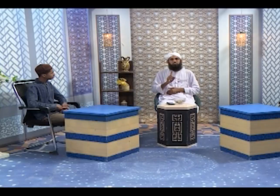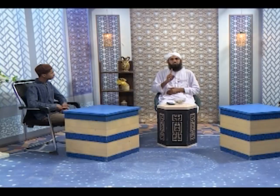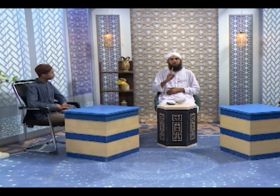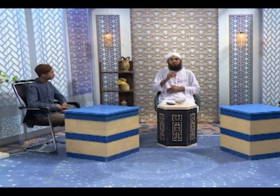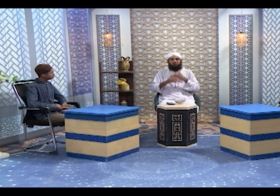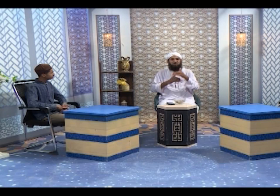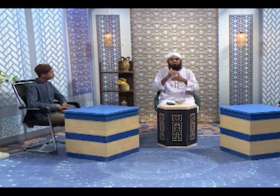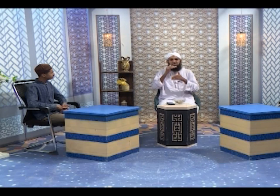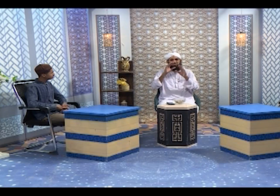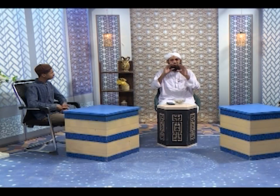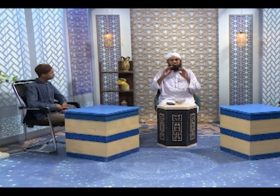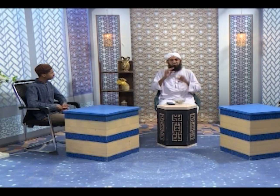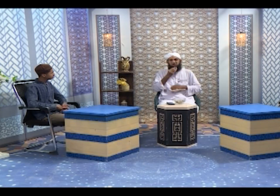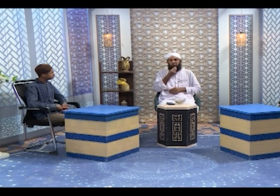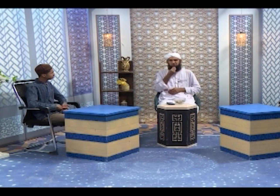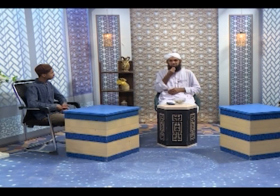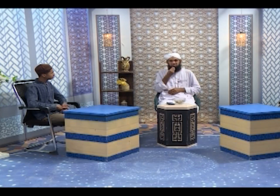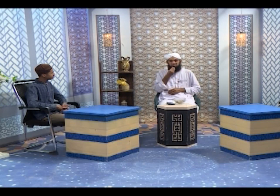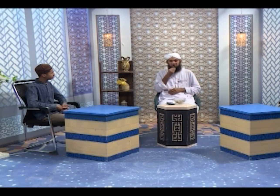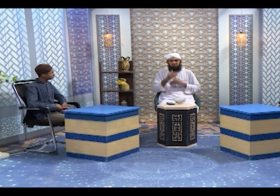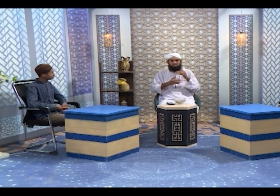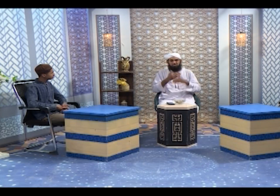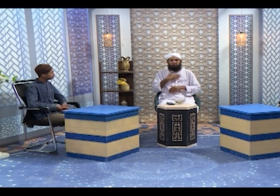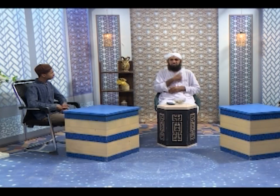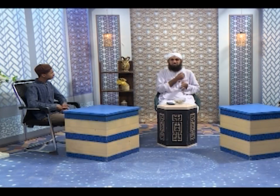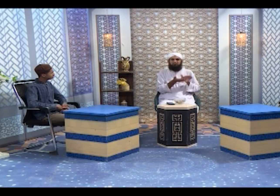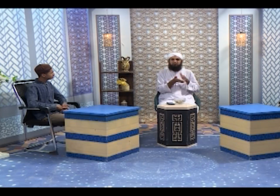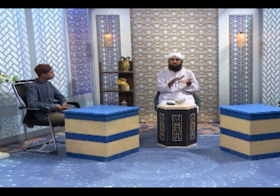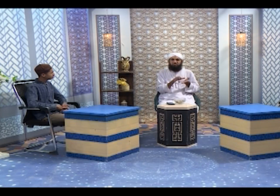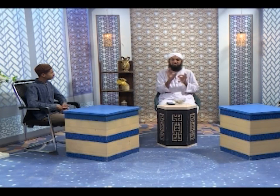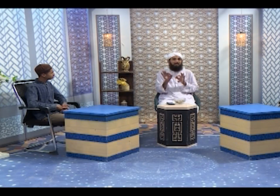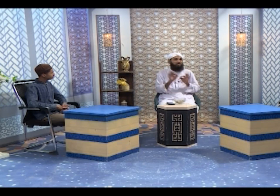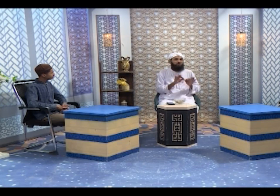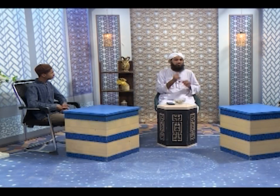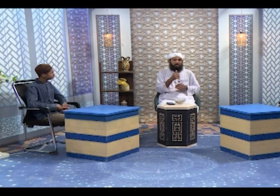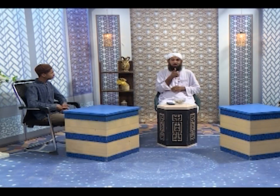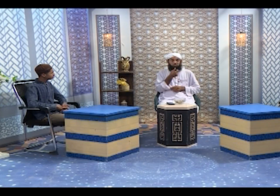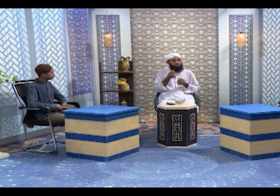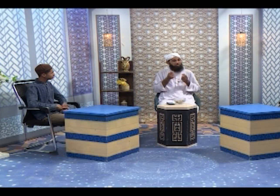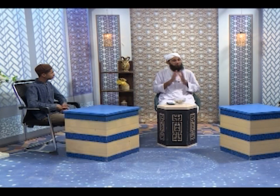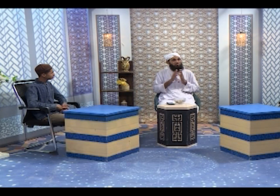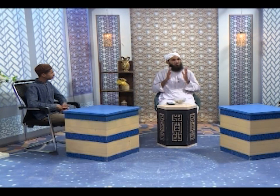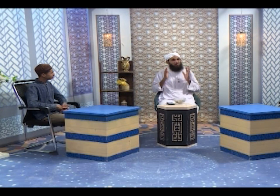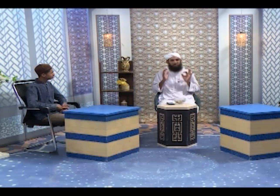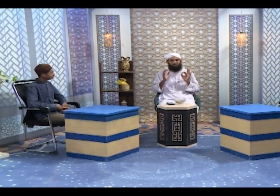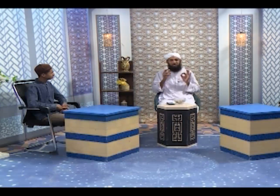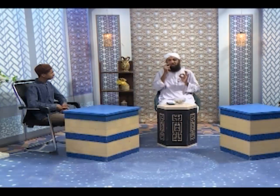اگر باپ امیر و کبیر ہو اور بڑھاپے کو پہنچ جائے تو یہی جوان اولاد باپ کی جائیداد اپنے نام کروانے کے